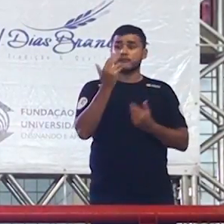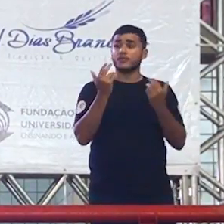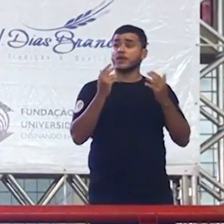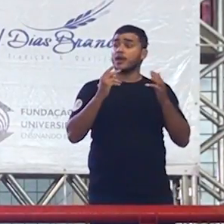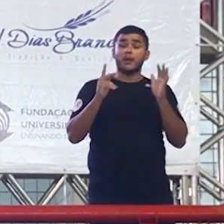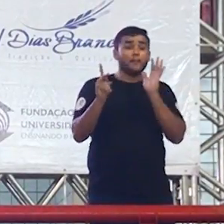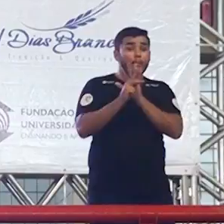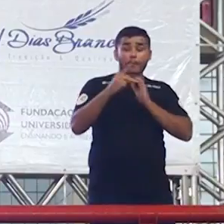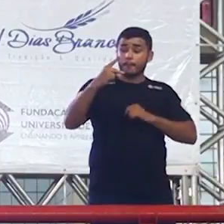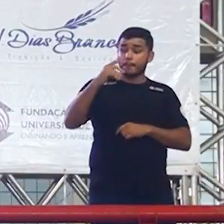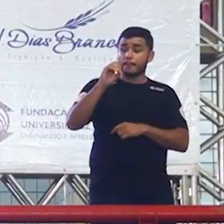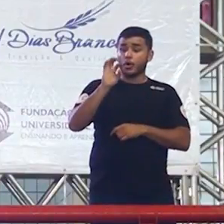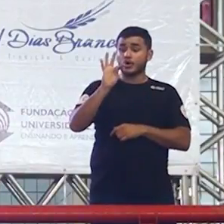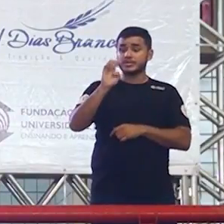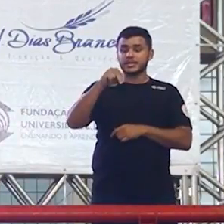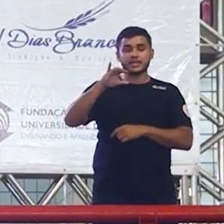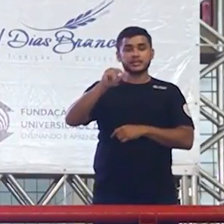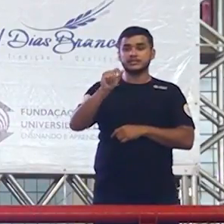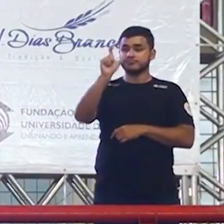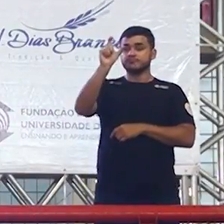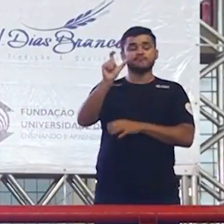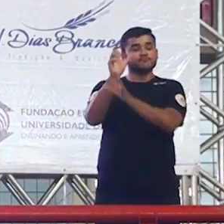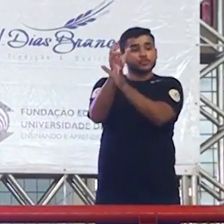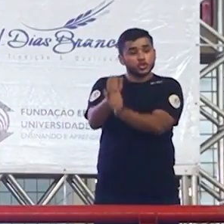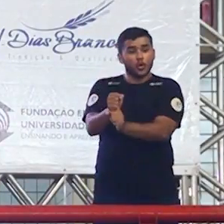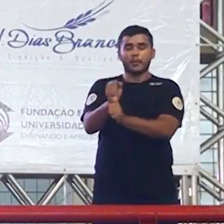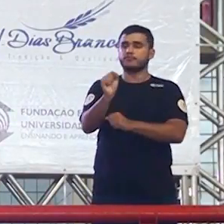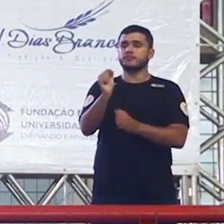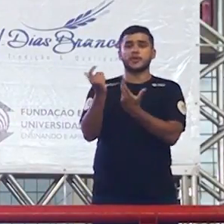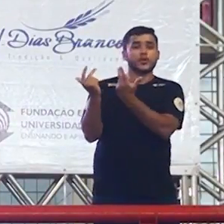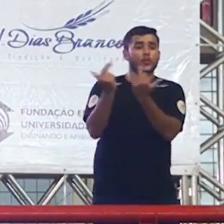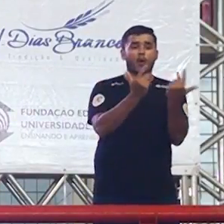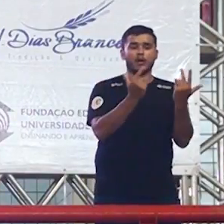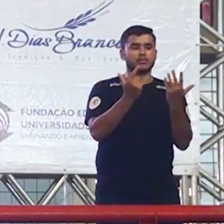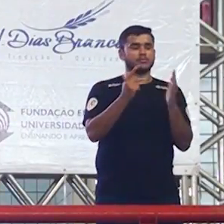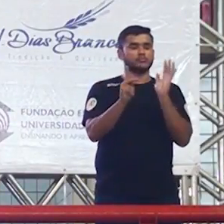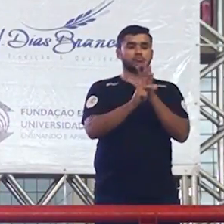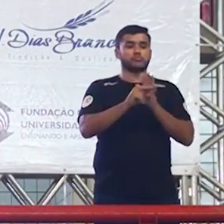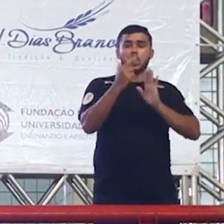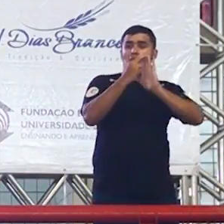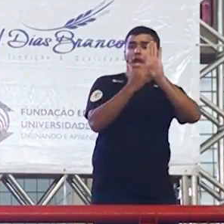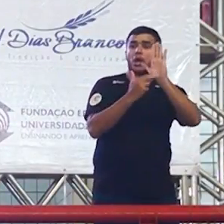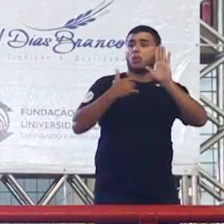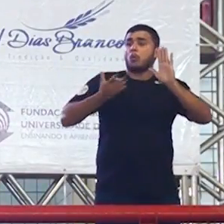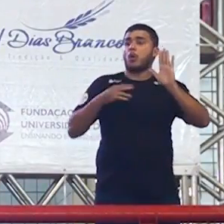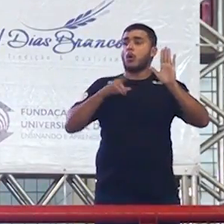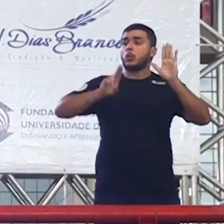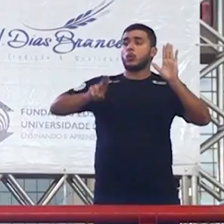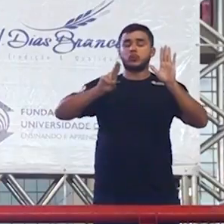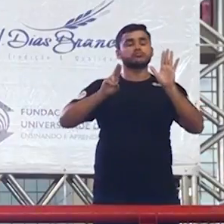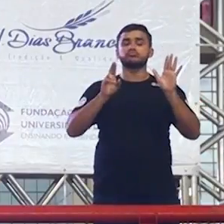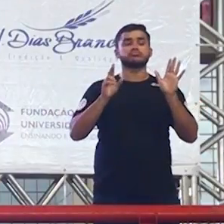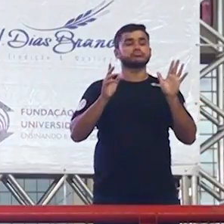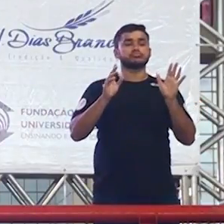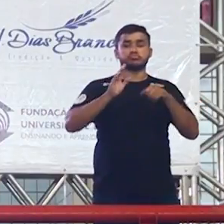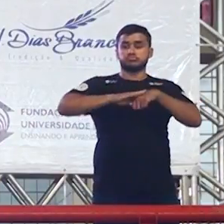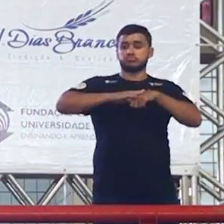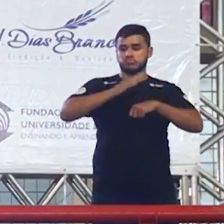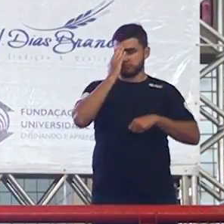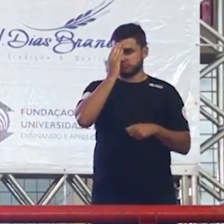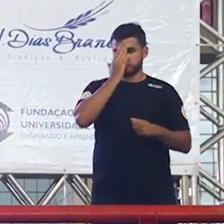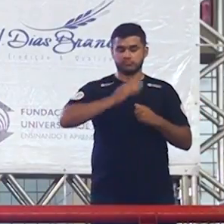sempre a mesma. Certo? Para aquela corrente e aquela DDP. Ok?